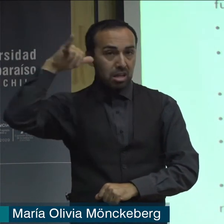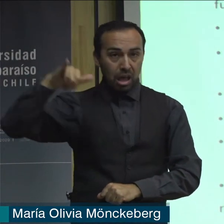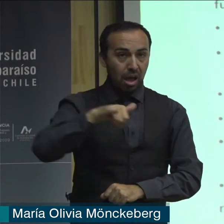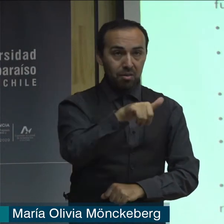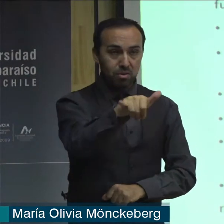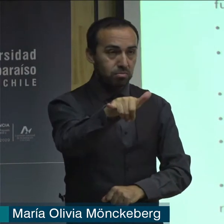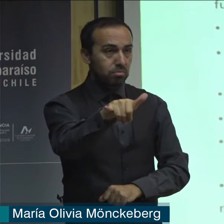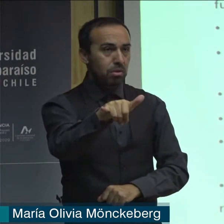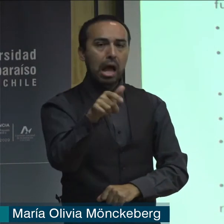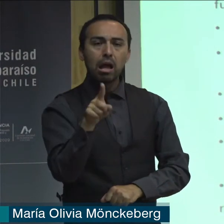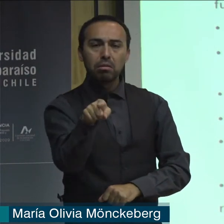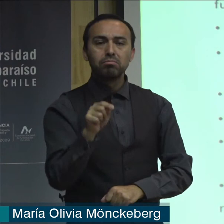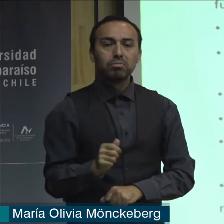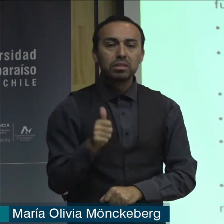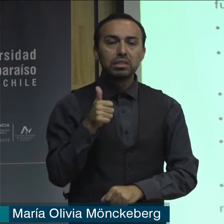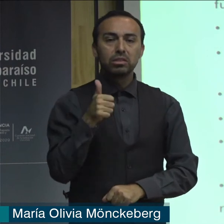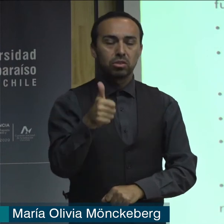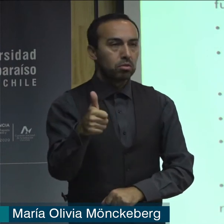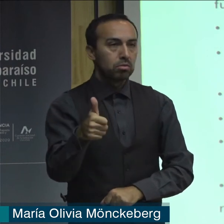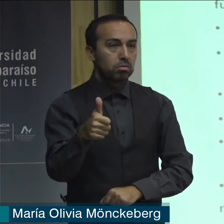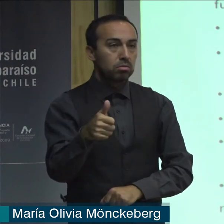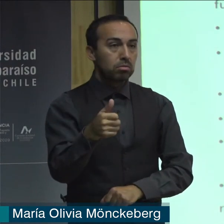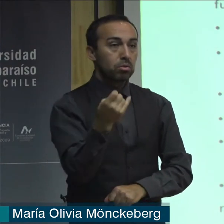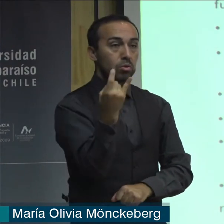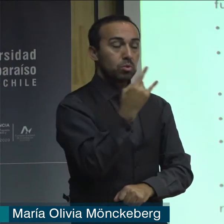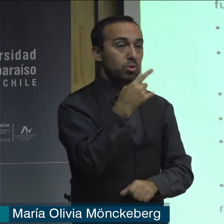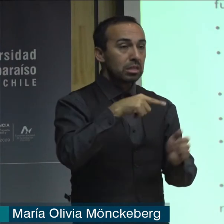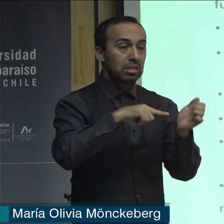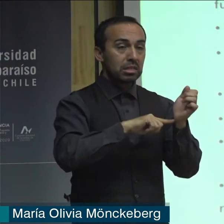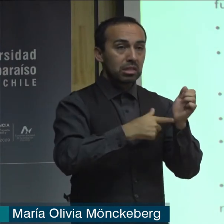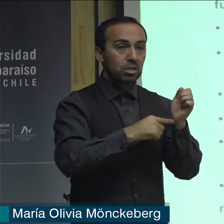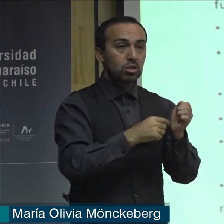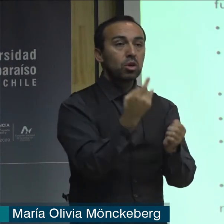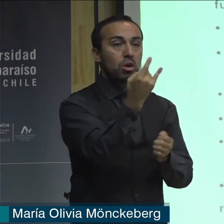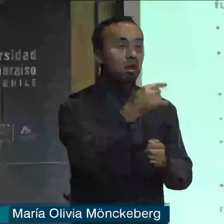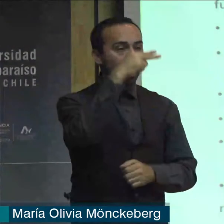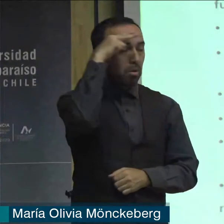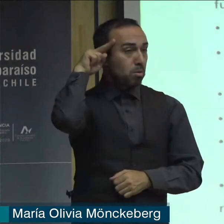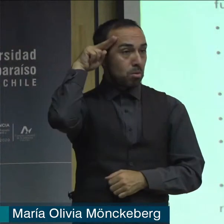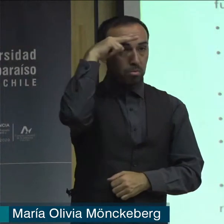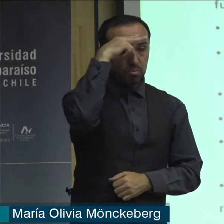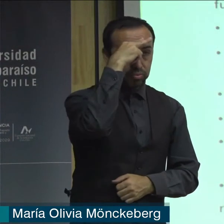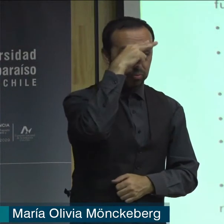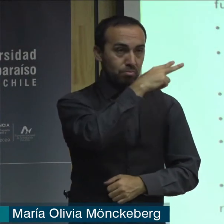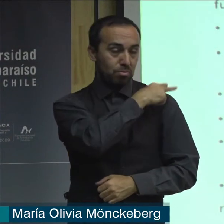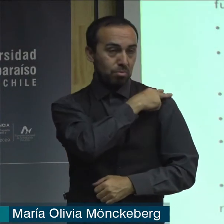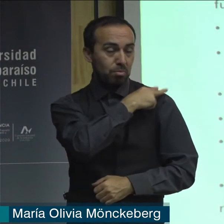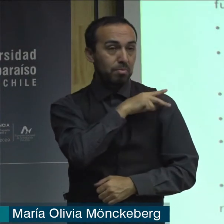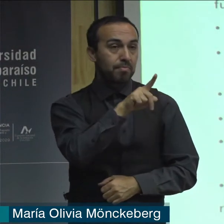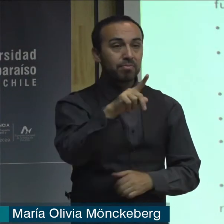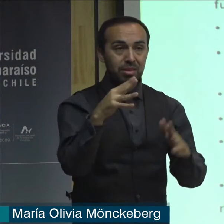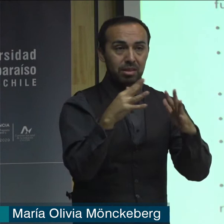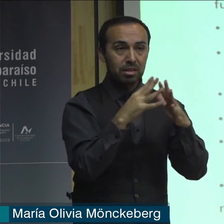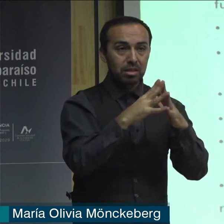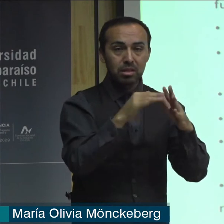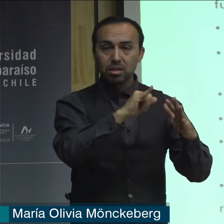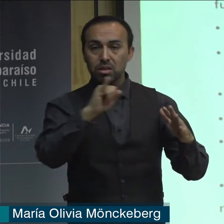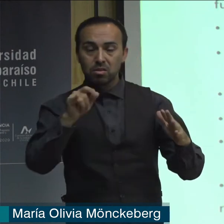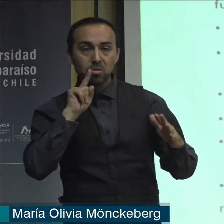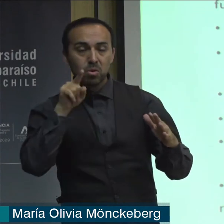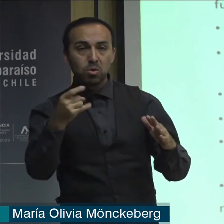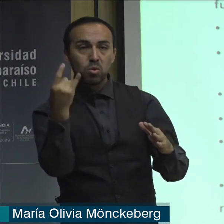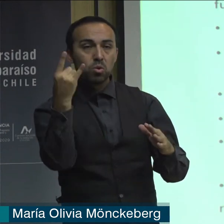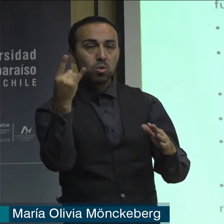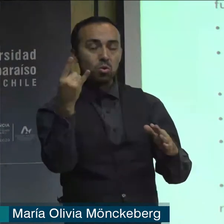en la Universidad Técnica un general de ejército en la técnica que después la transformaron en la universidad de Santiago los sachs Siempre